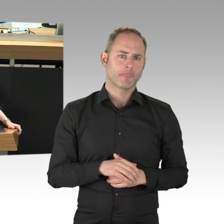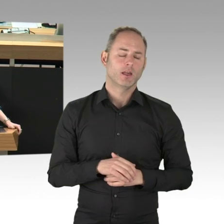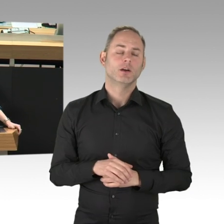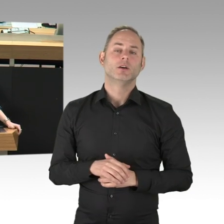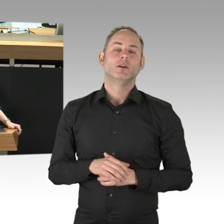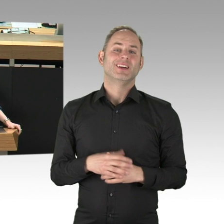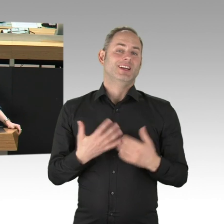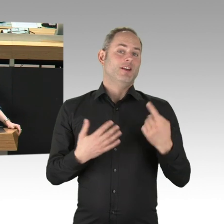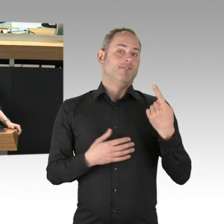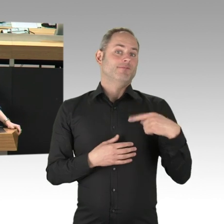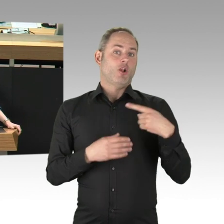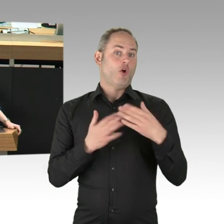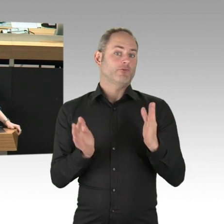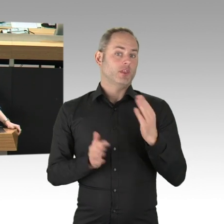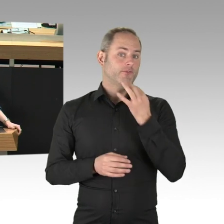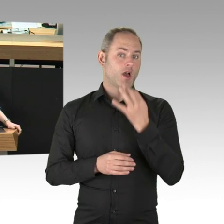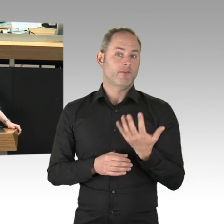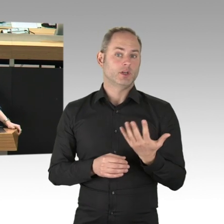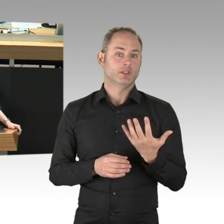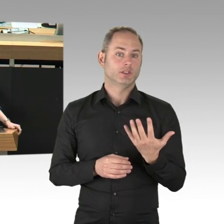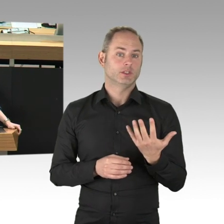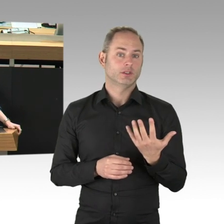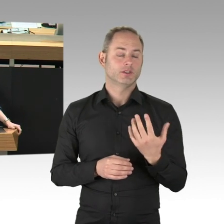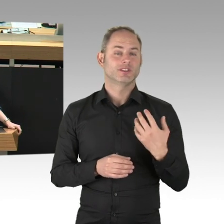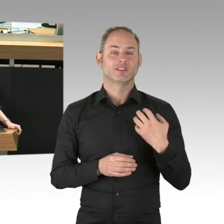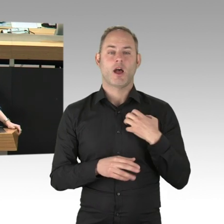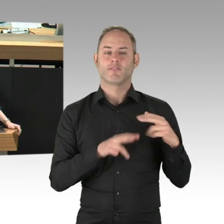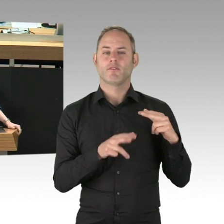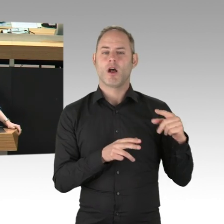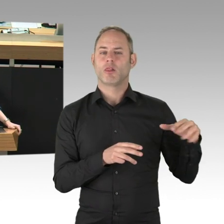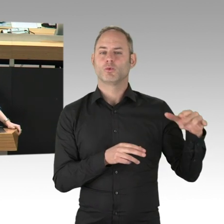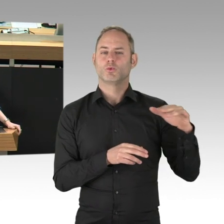und gegen Extremismus bekennt, dann ist das keine Vorverurteilung mehr.